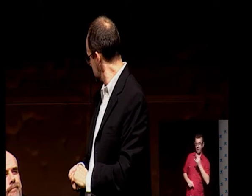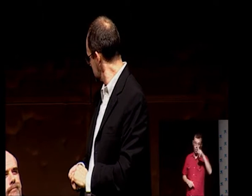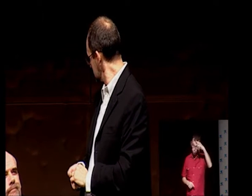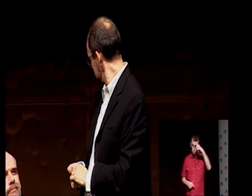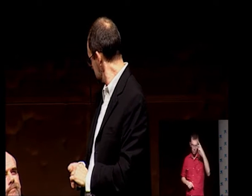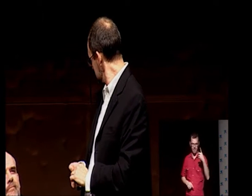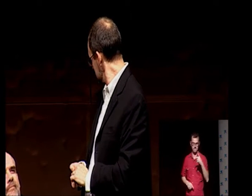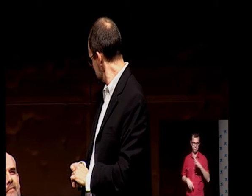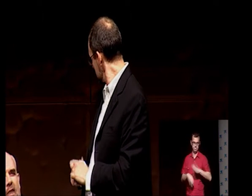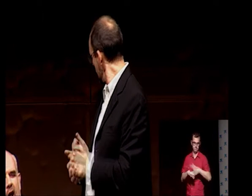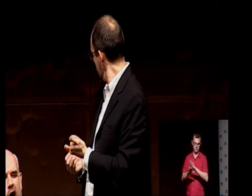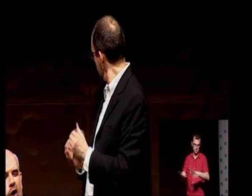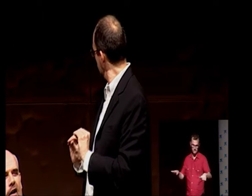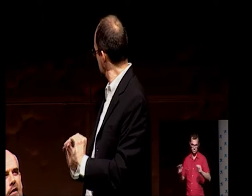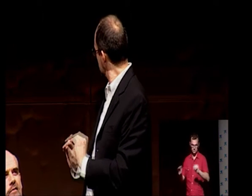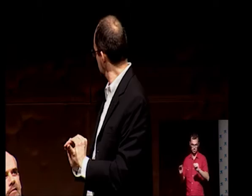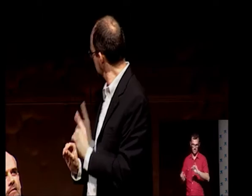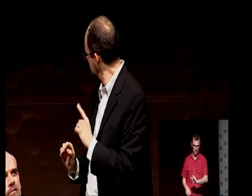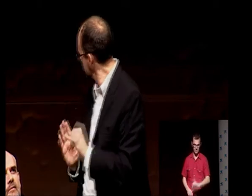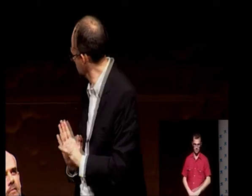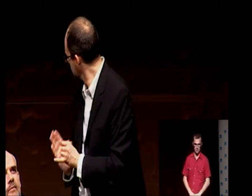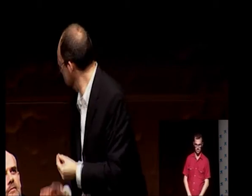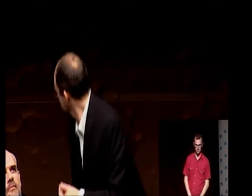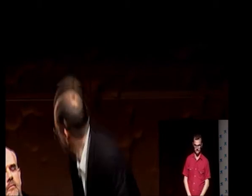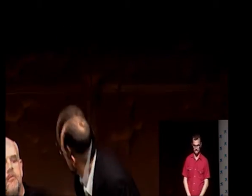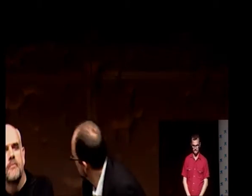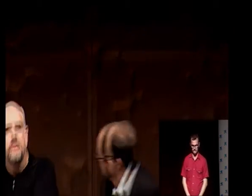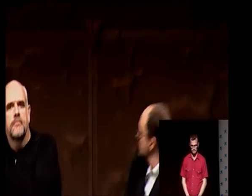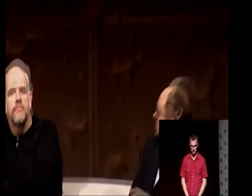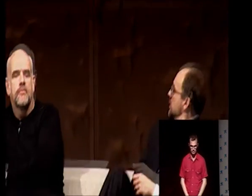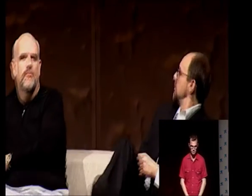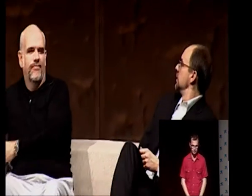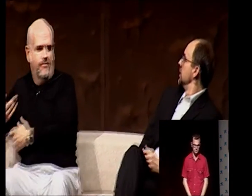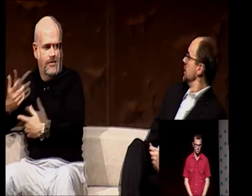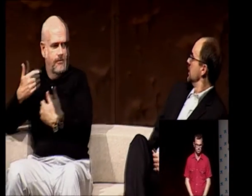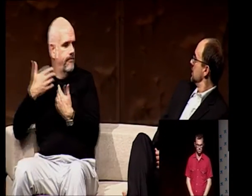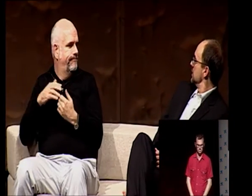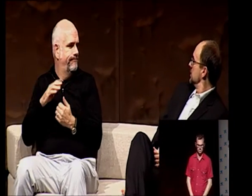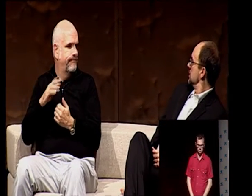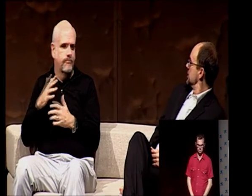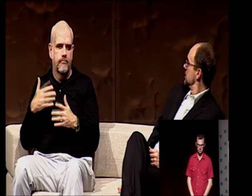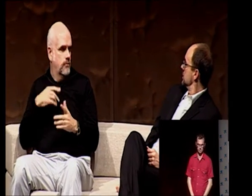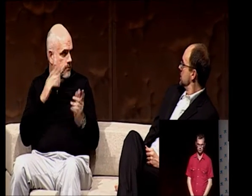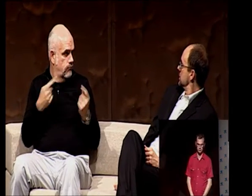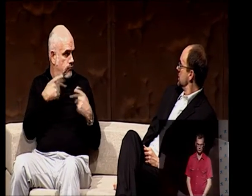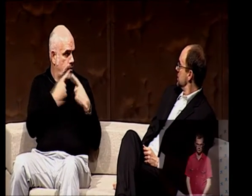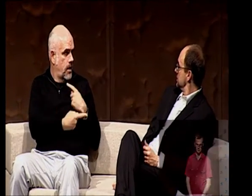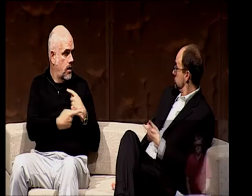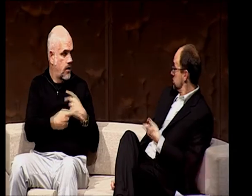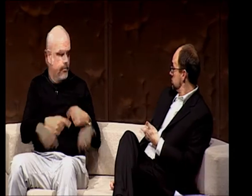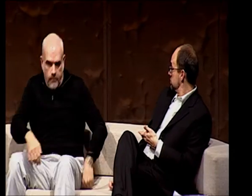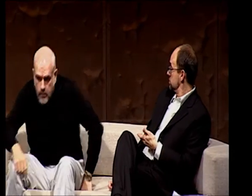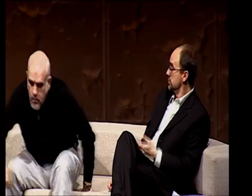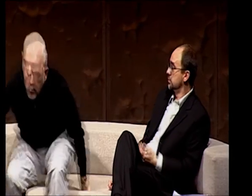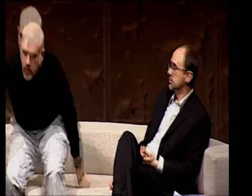cultural eh Tú sabes si hay materiales o experiencias en en este